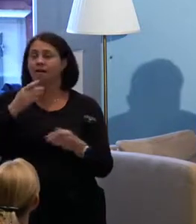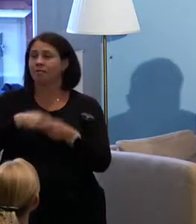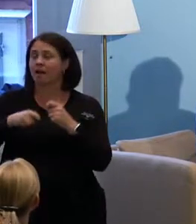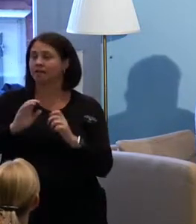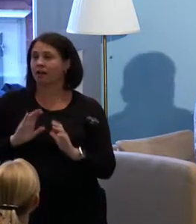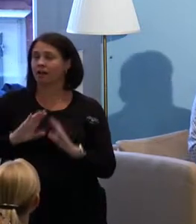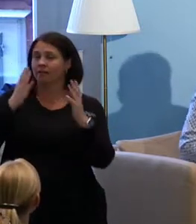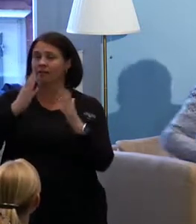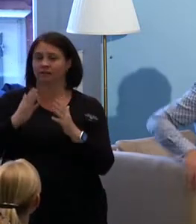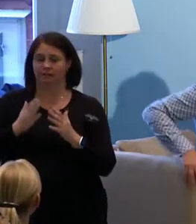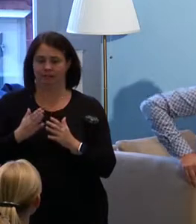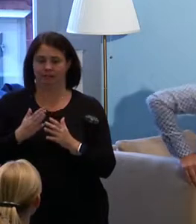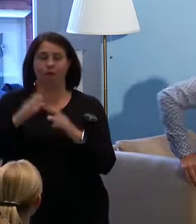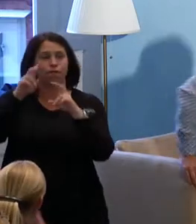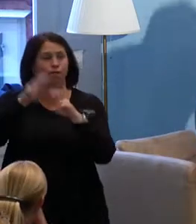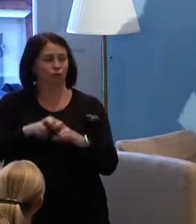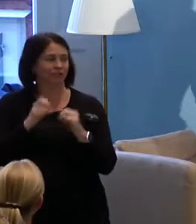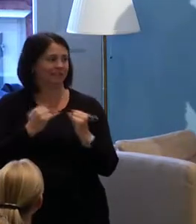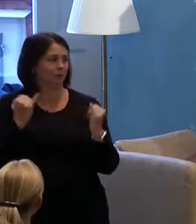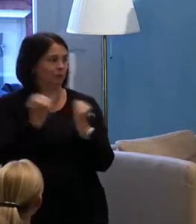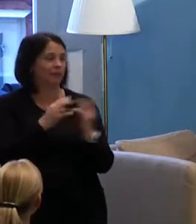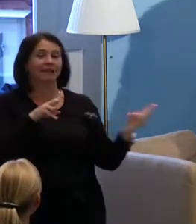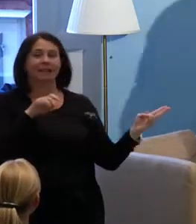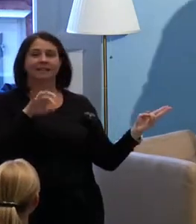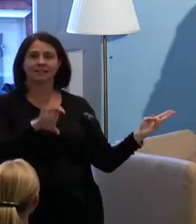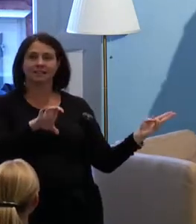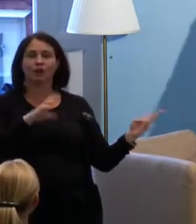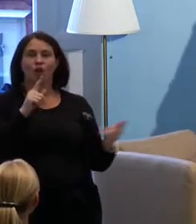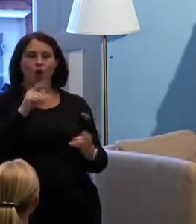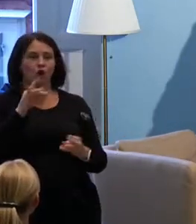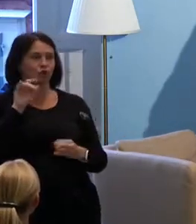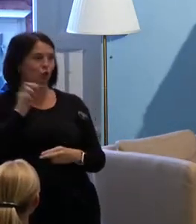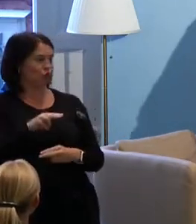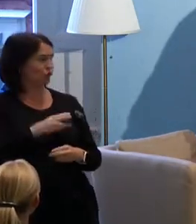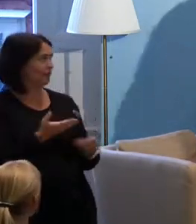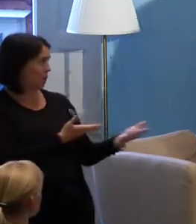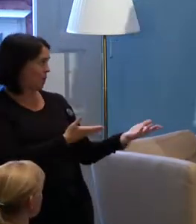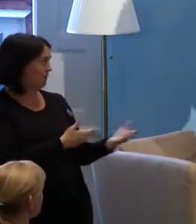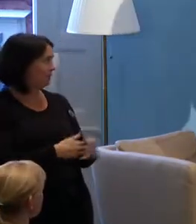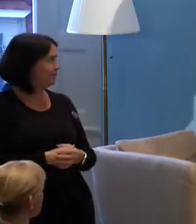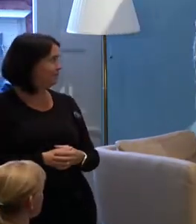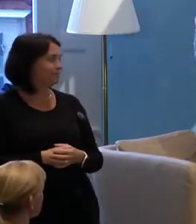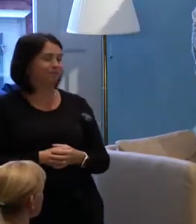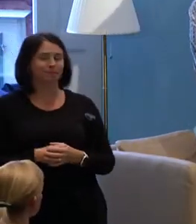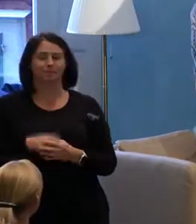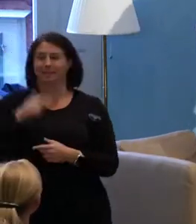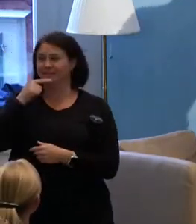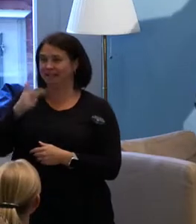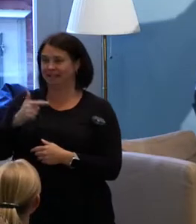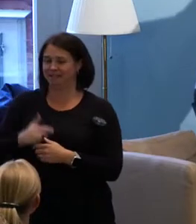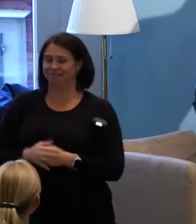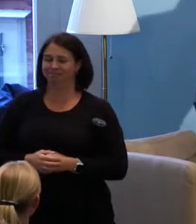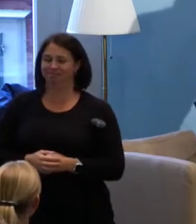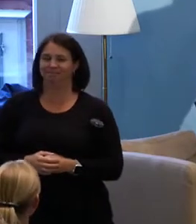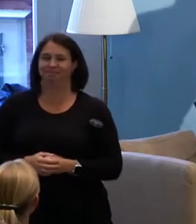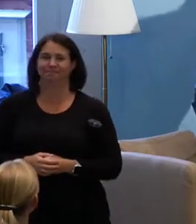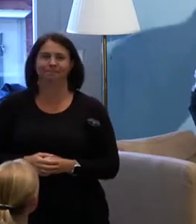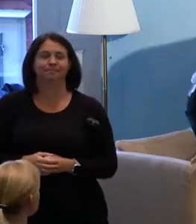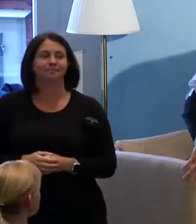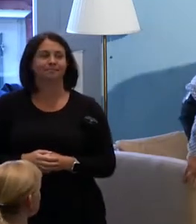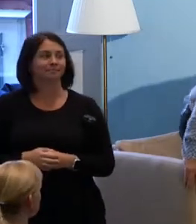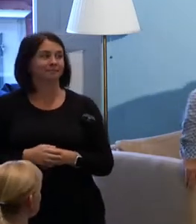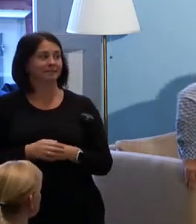näringslivets forskningsinstitut, Nils Karlsson. Välkommen Nils. Tack. Tackarna. Ta emot folkets jubel